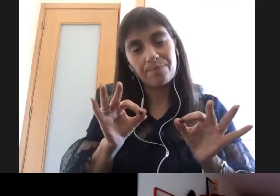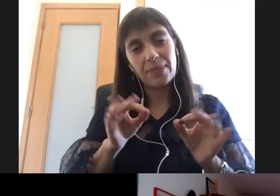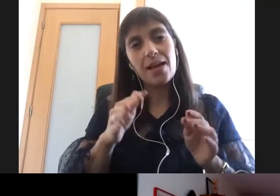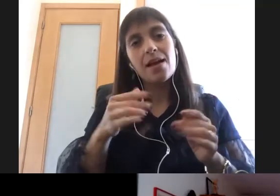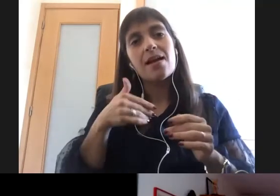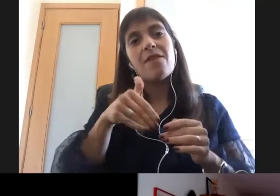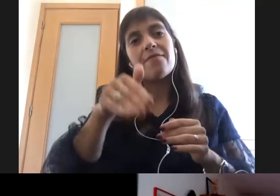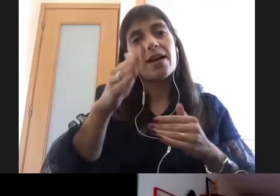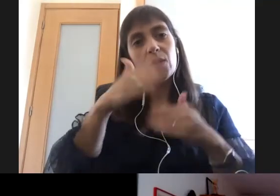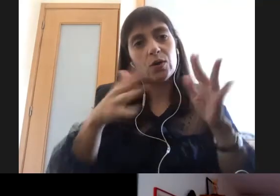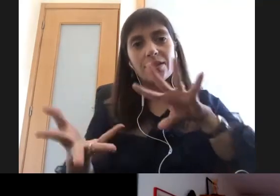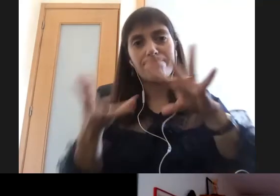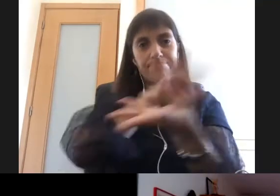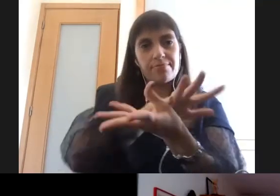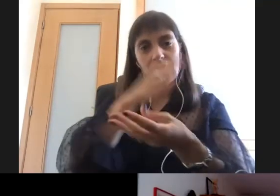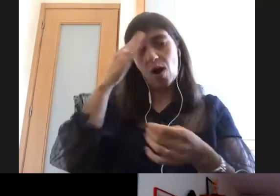que aconteceria,